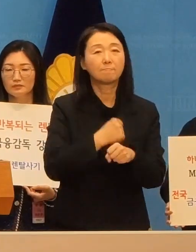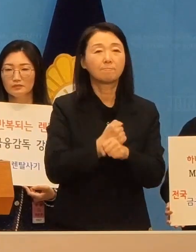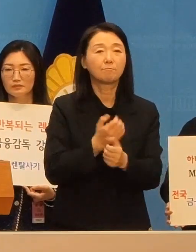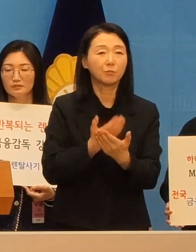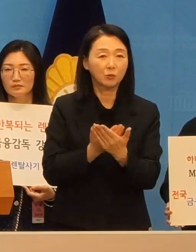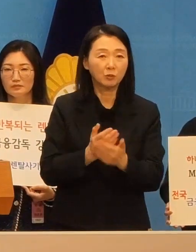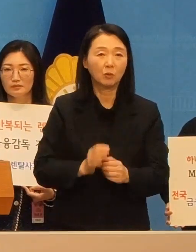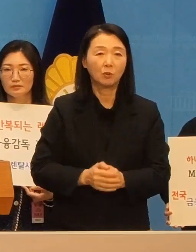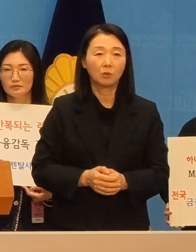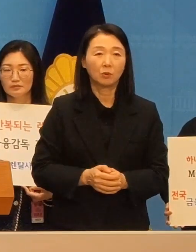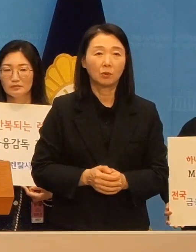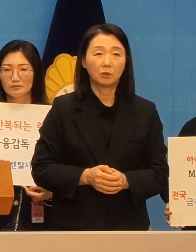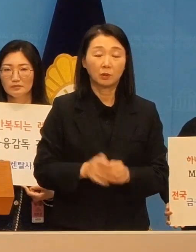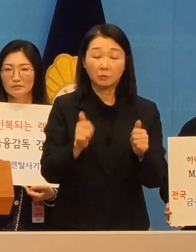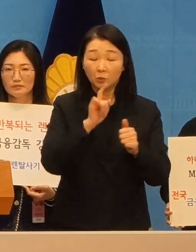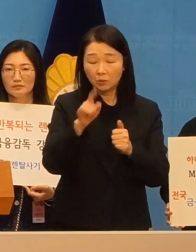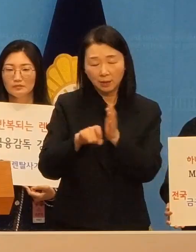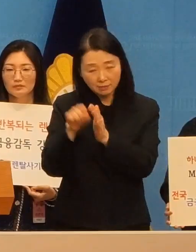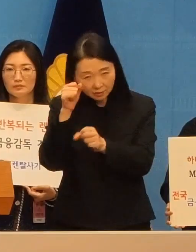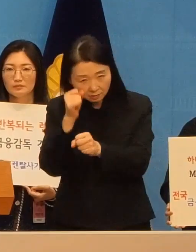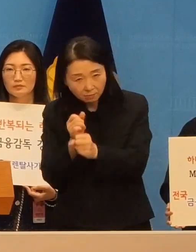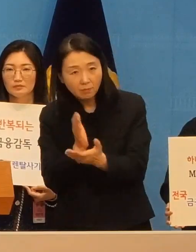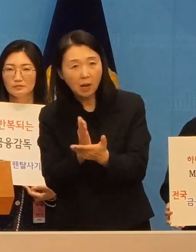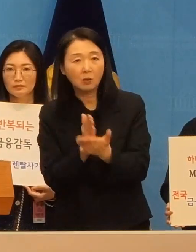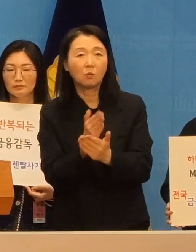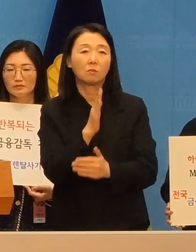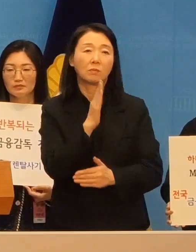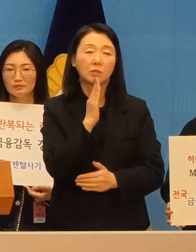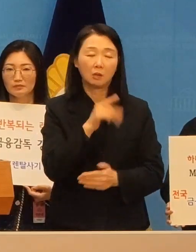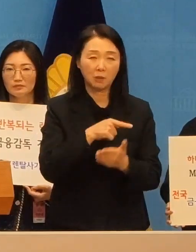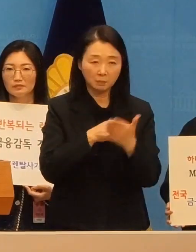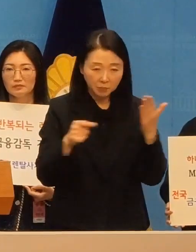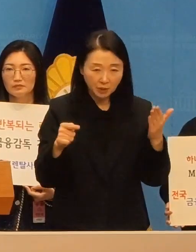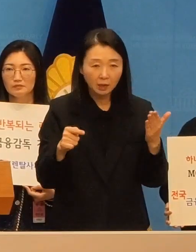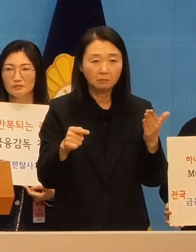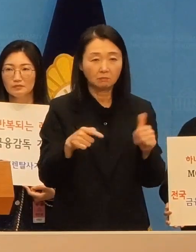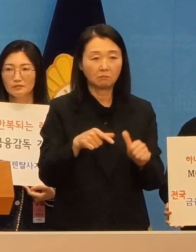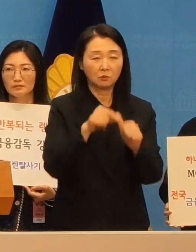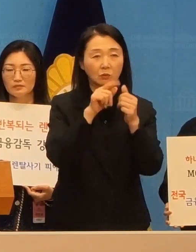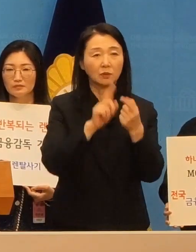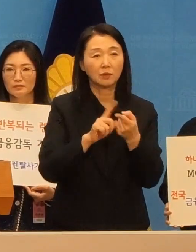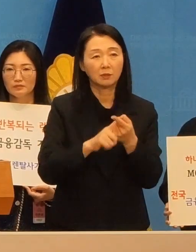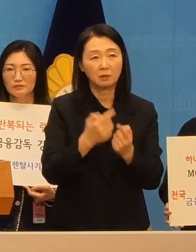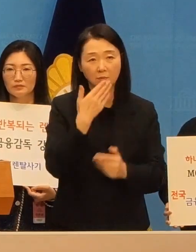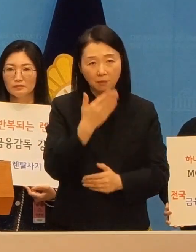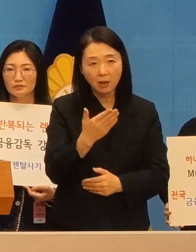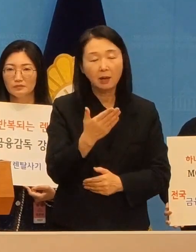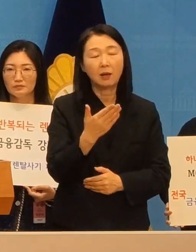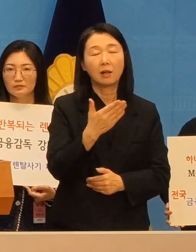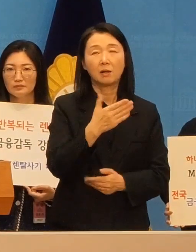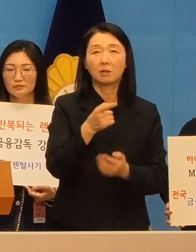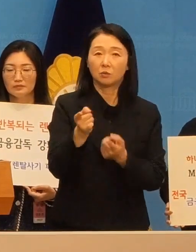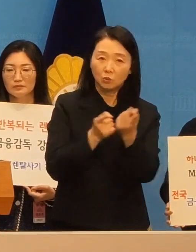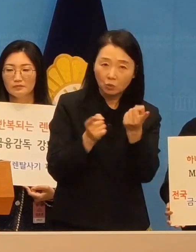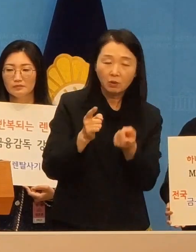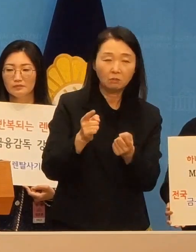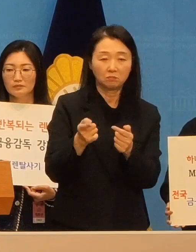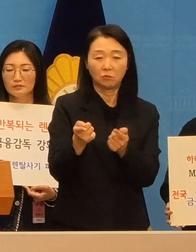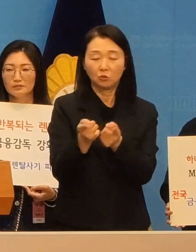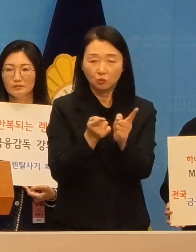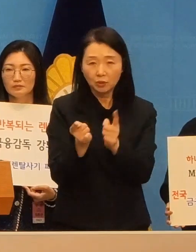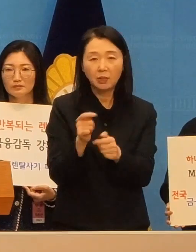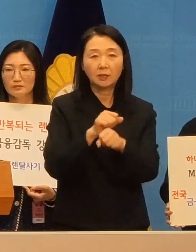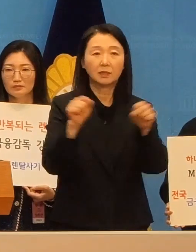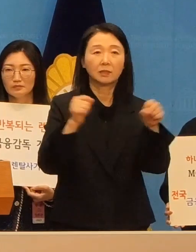가동하고 소송에 의존하지 않고도 실질적인 피해 구조가 가능한 조정 중재